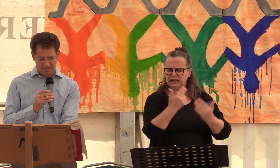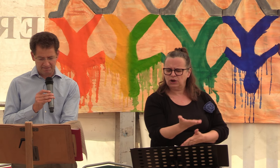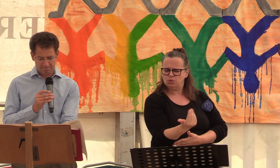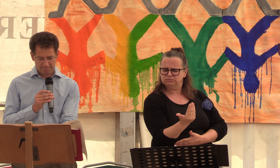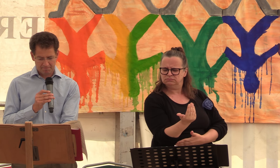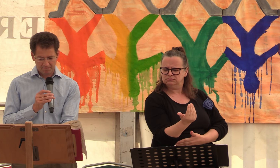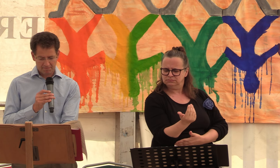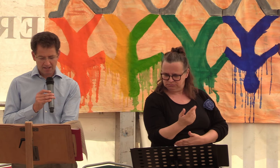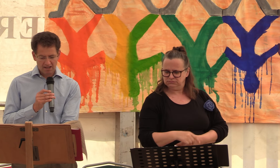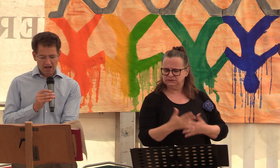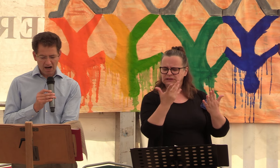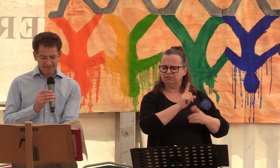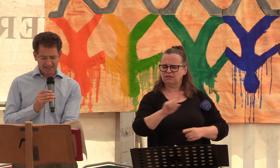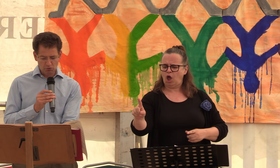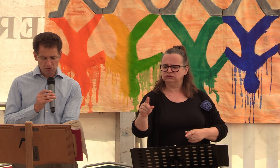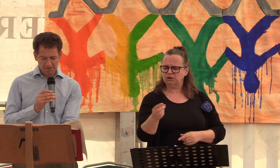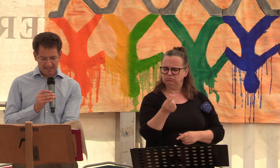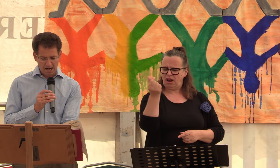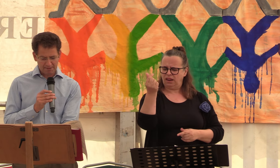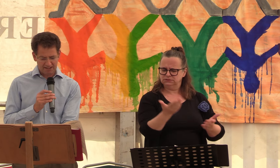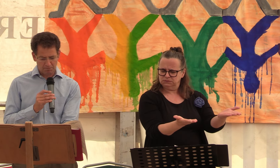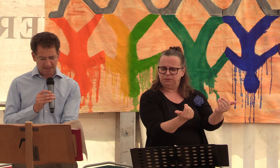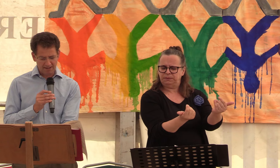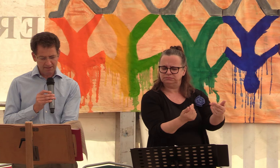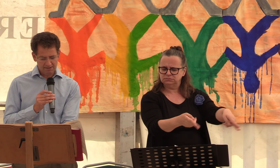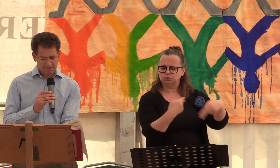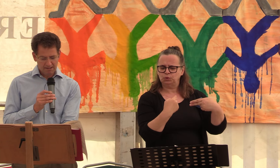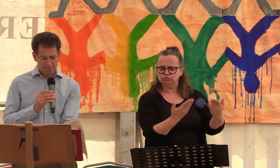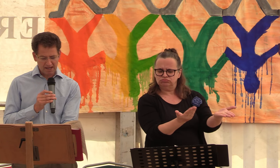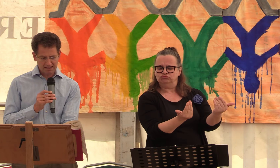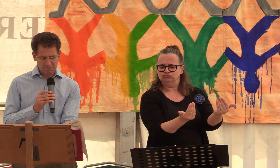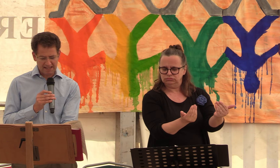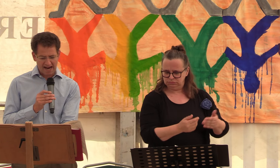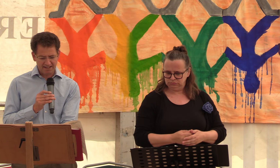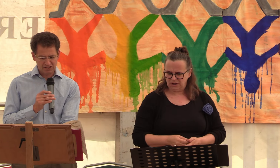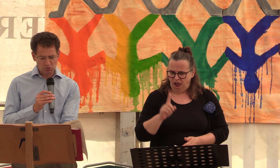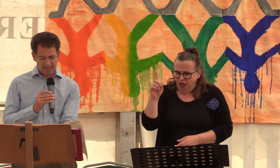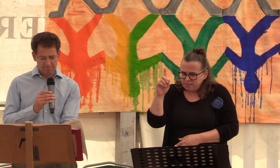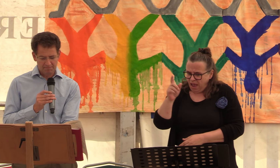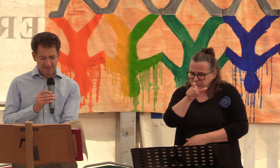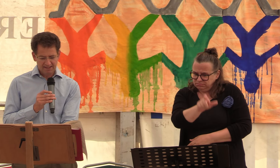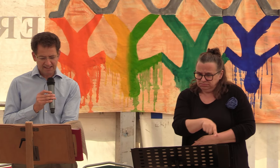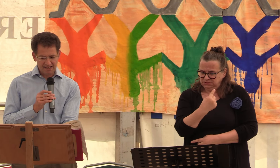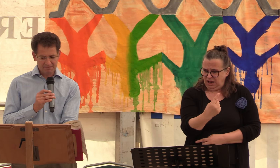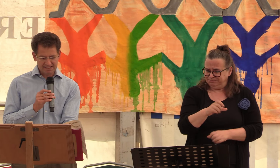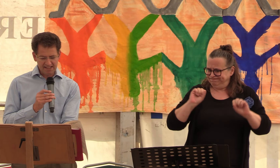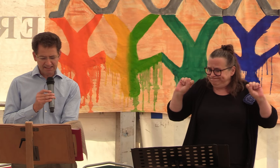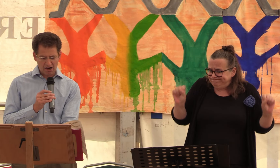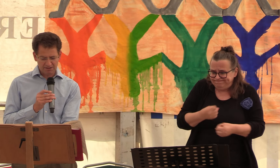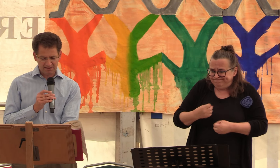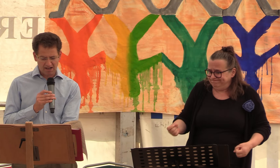zu verlangen. Als er nun mit der Abrechnung begann, brachte man einen zu ihm, der